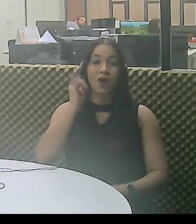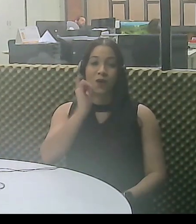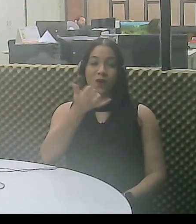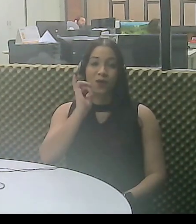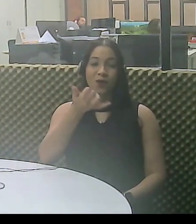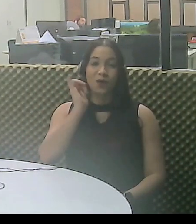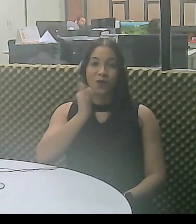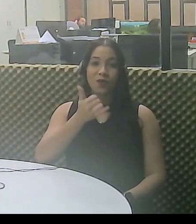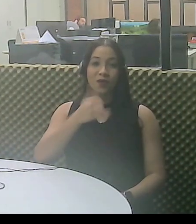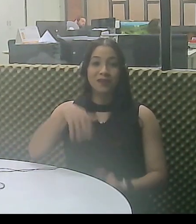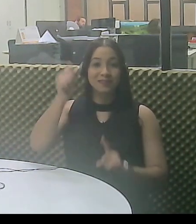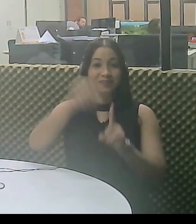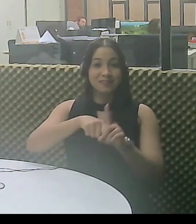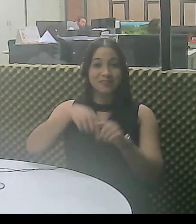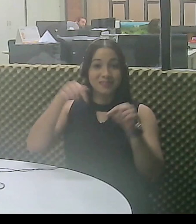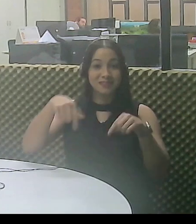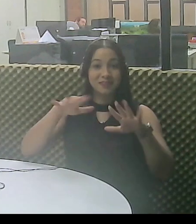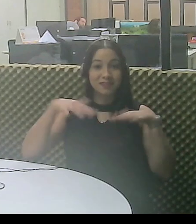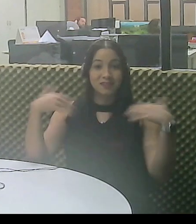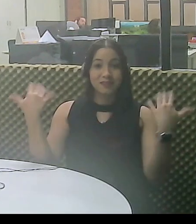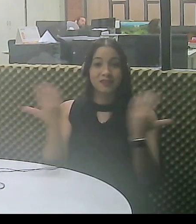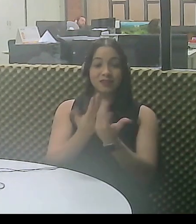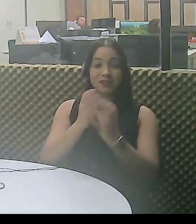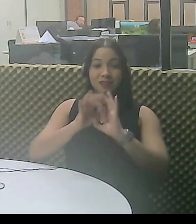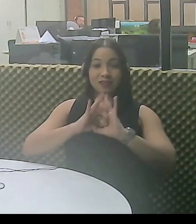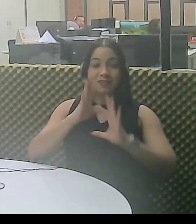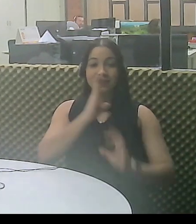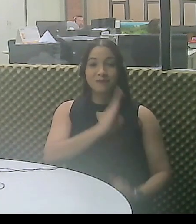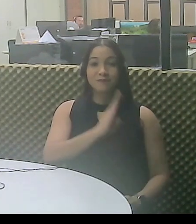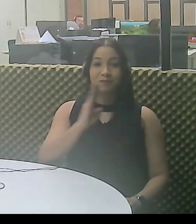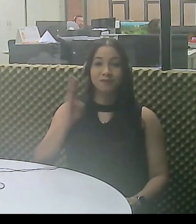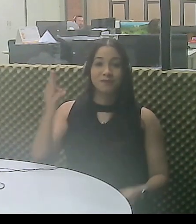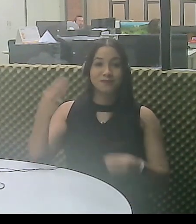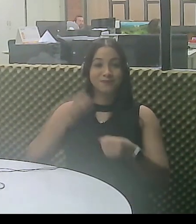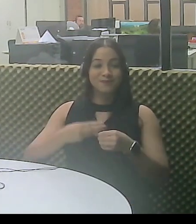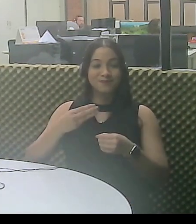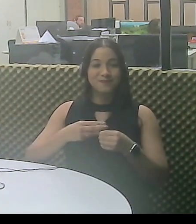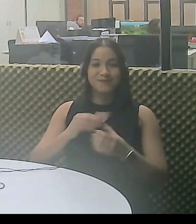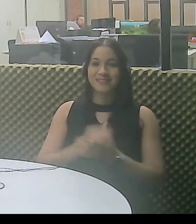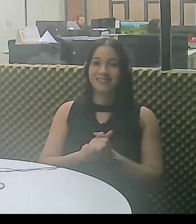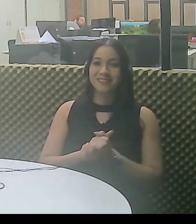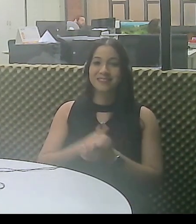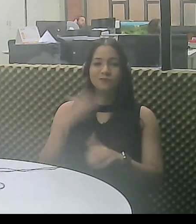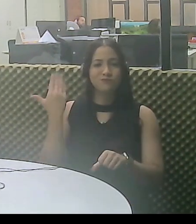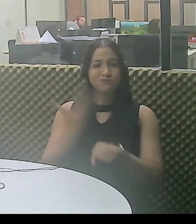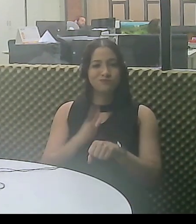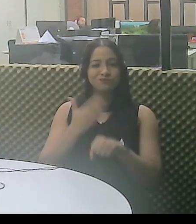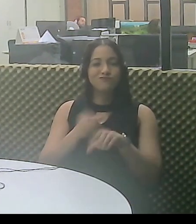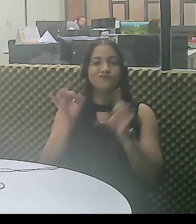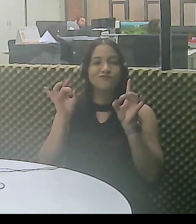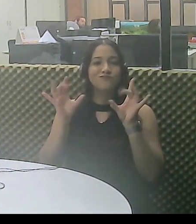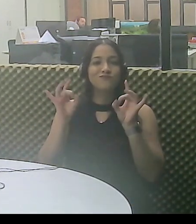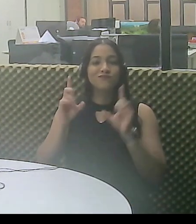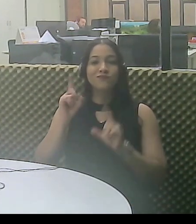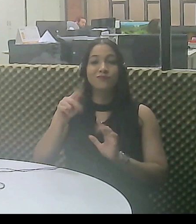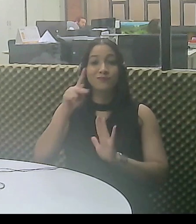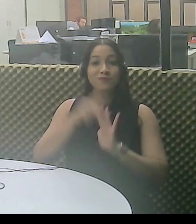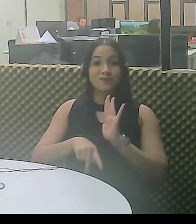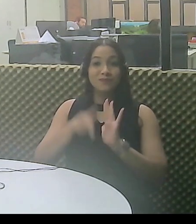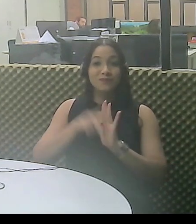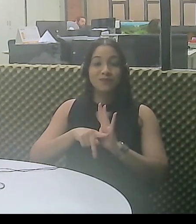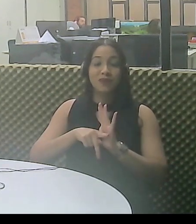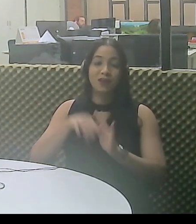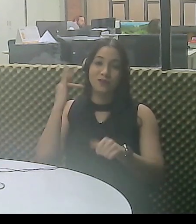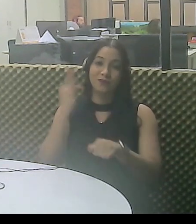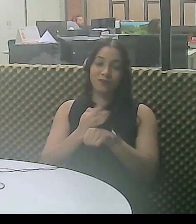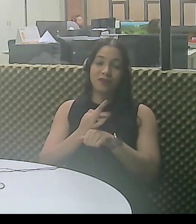de histórias neste mês no espaço livre da biblioteca pública Municipal a atividade especial faz parte da programação de